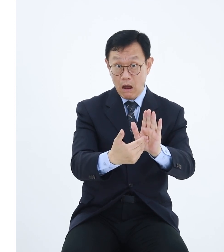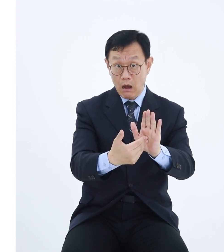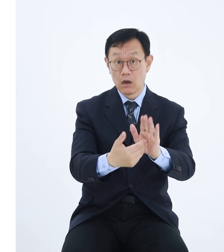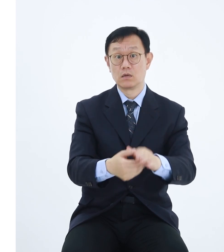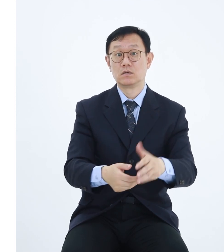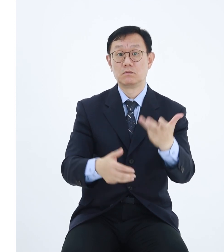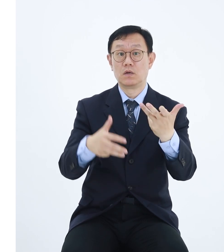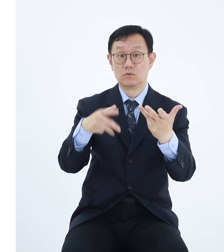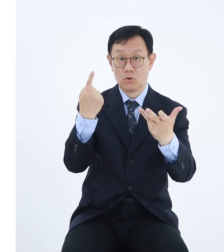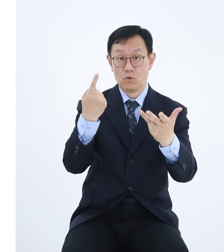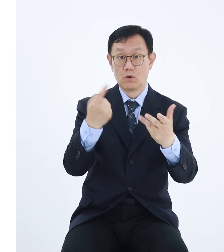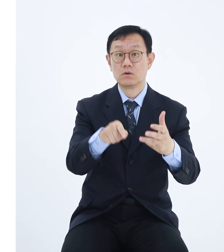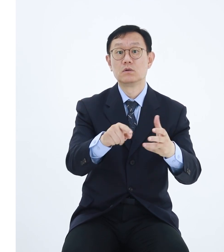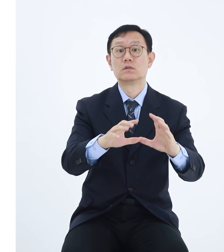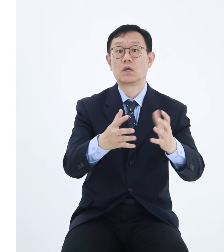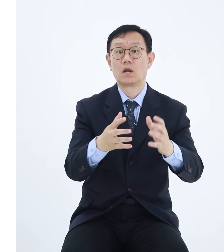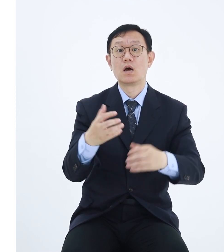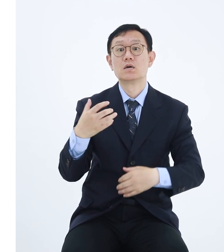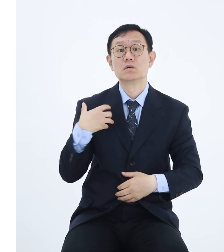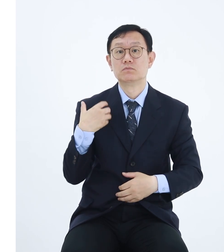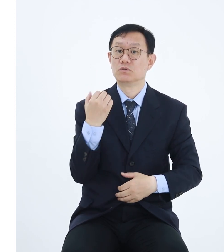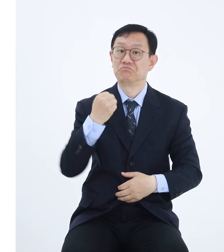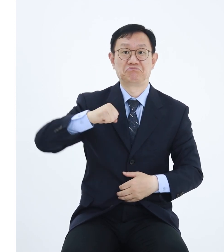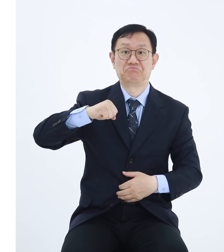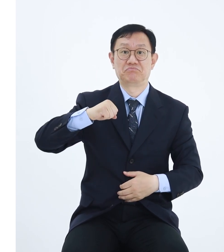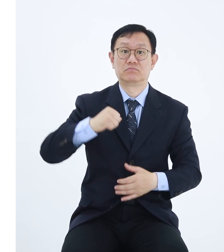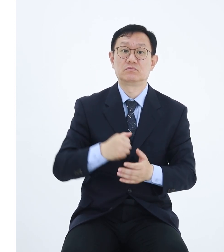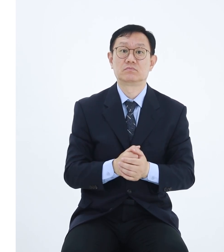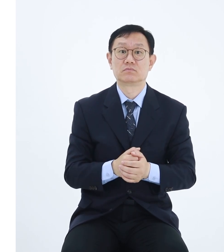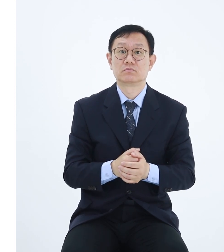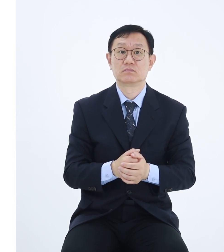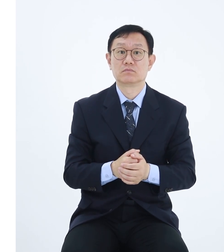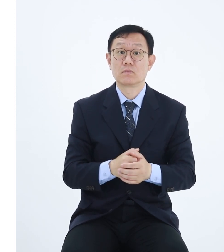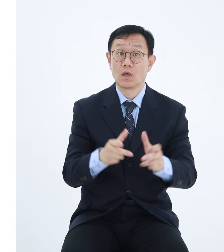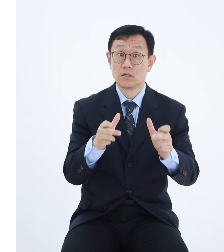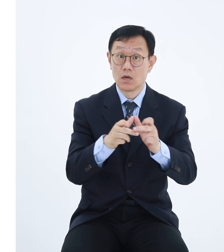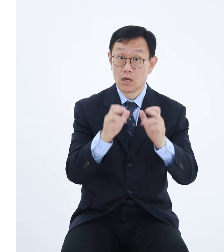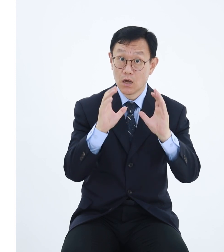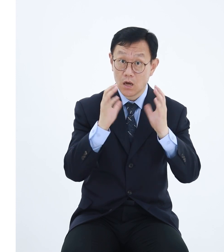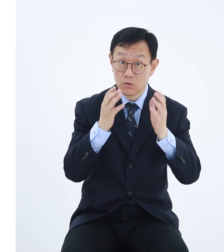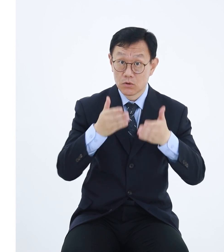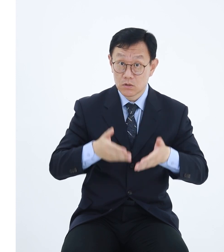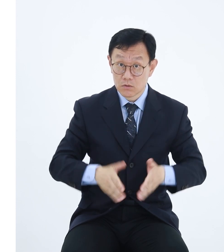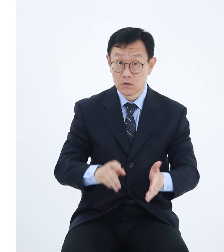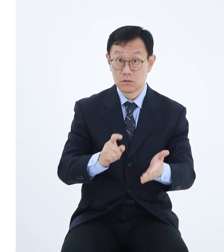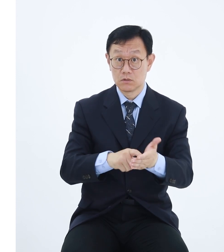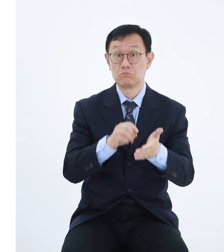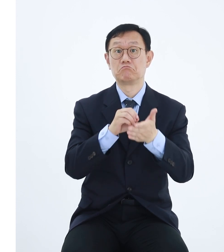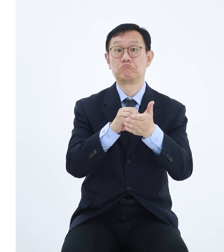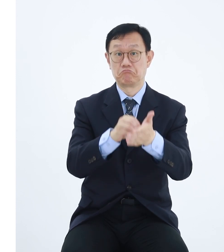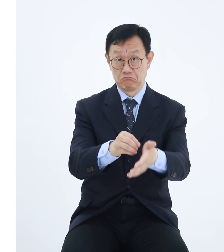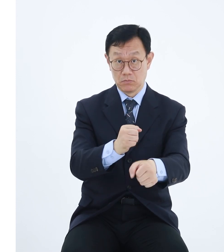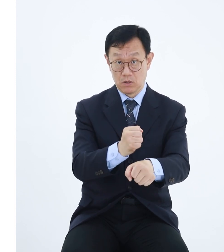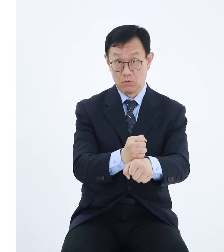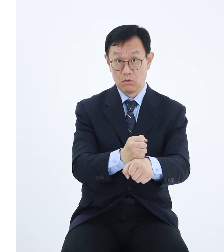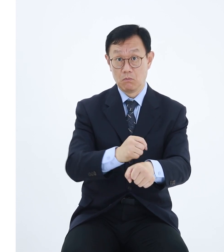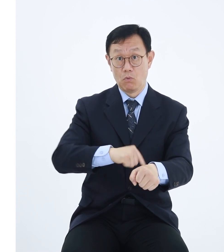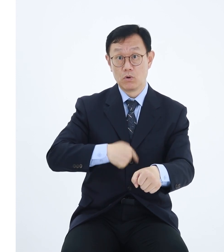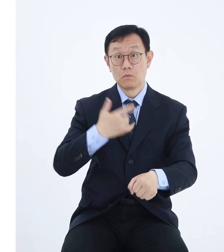대한 당사국의 의무를 다하지 않는 것입니다 장애아동은 출생즉시 등록되어 자신의 부모에 의해